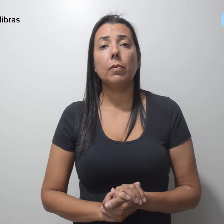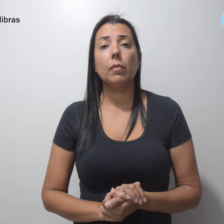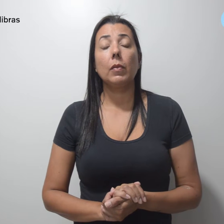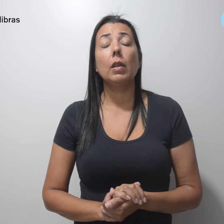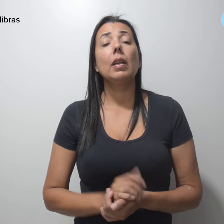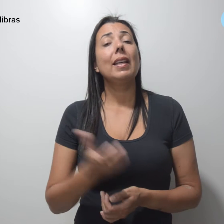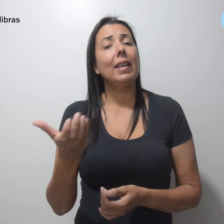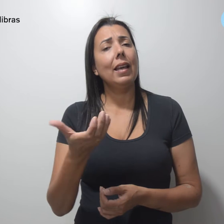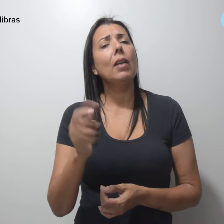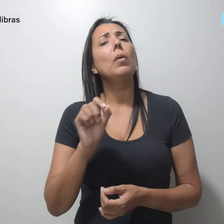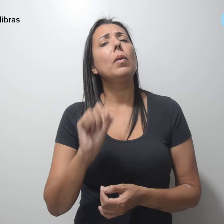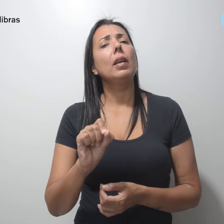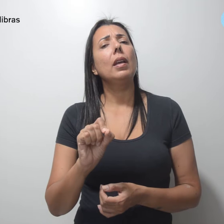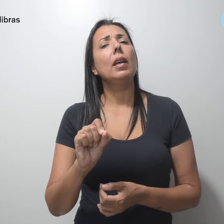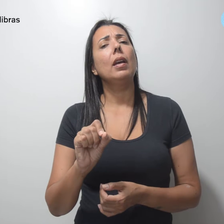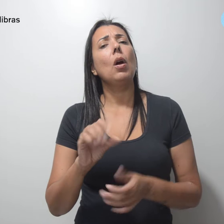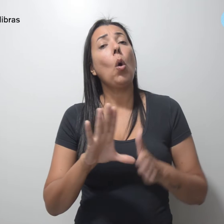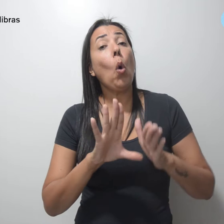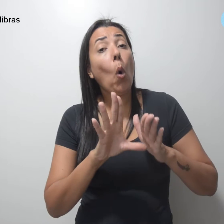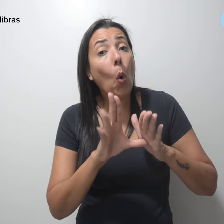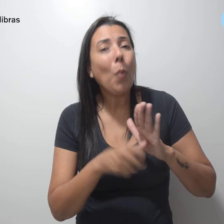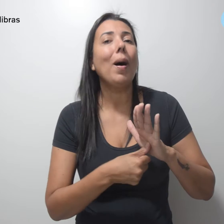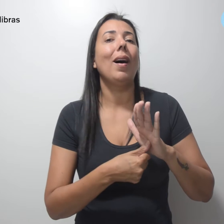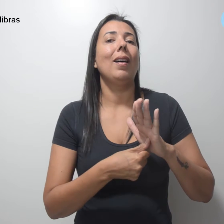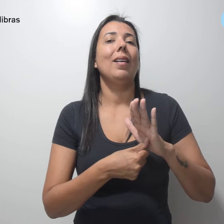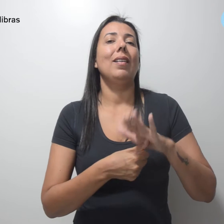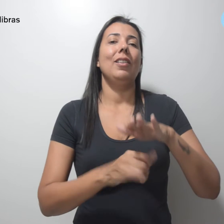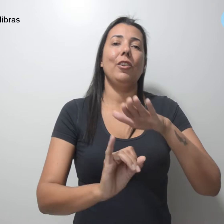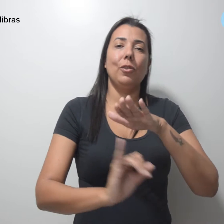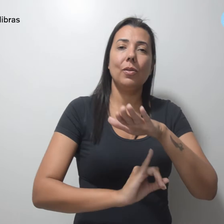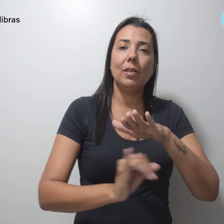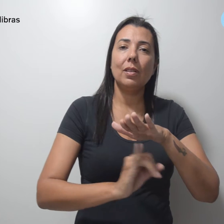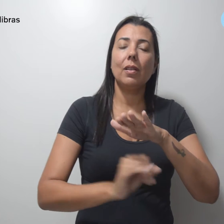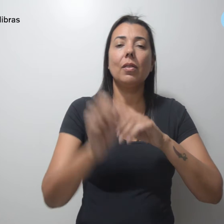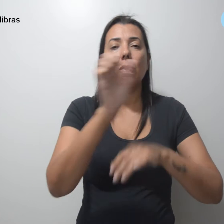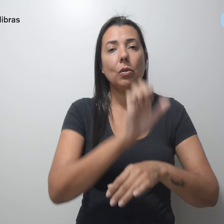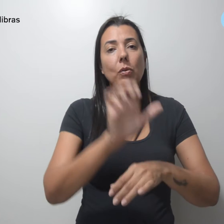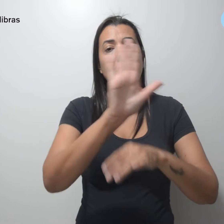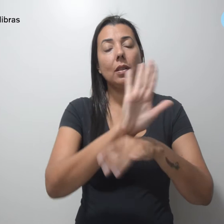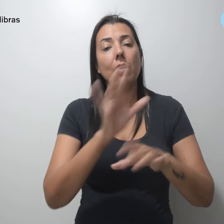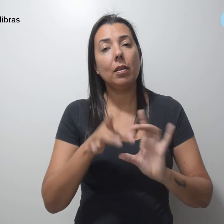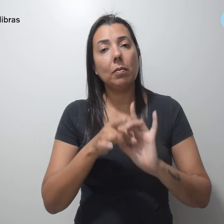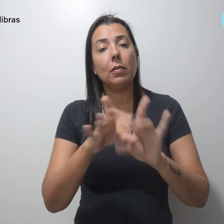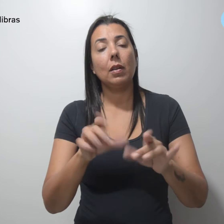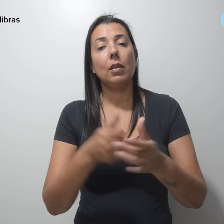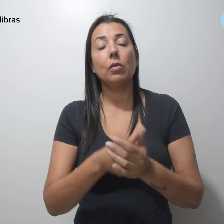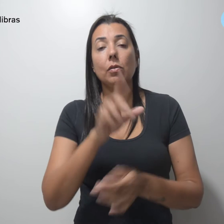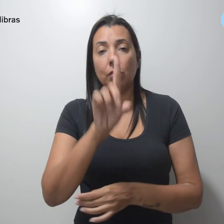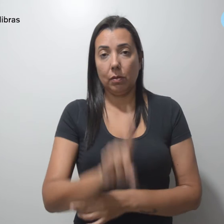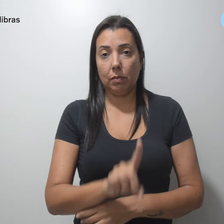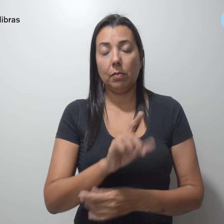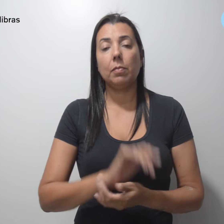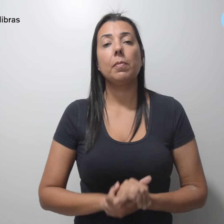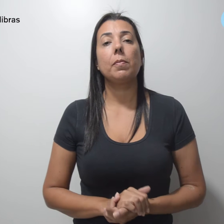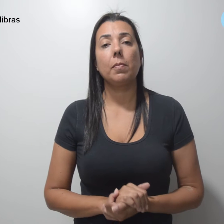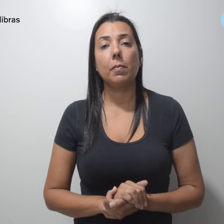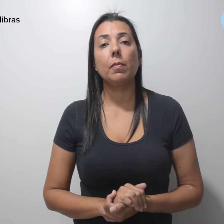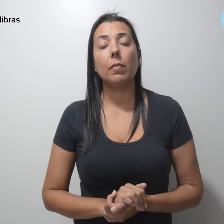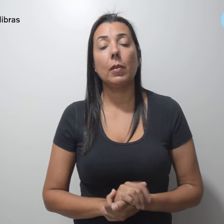intuito de sequestrar a institucionalidade do Estado Democrático de Direito. É